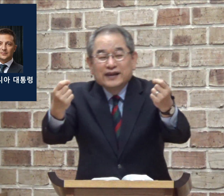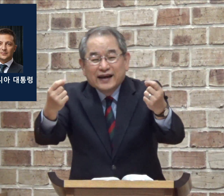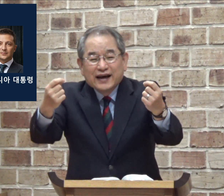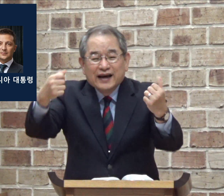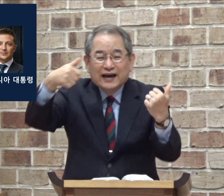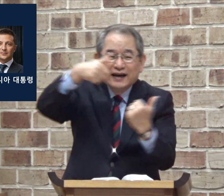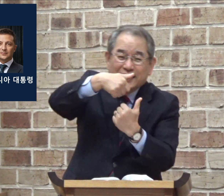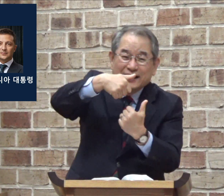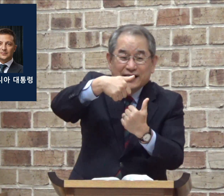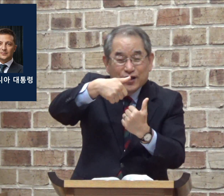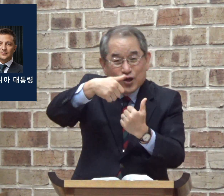국가이고